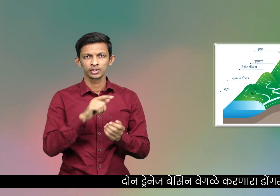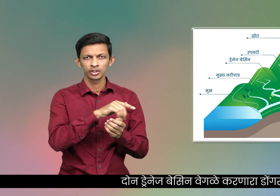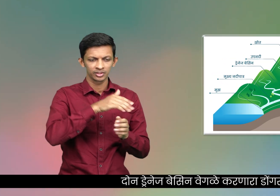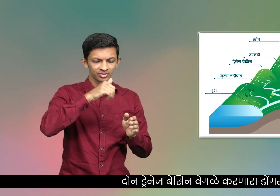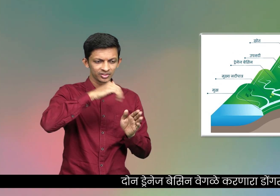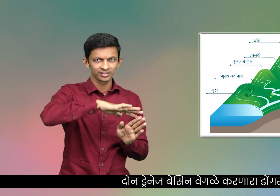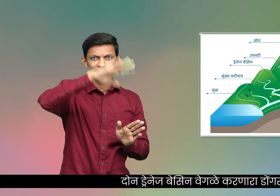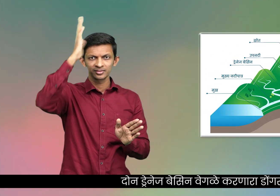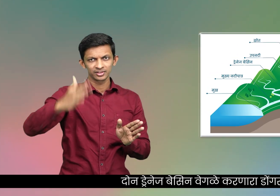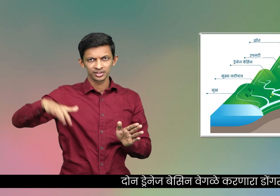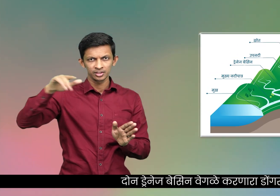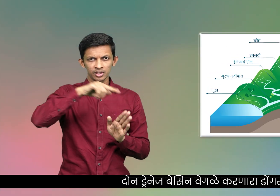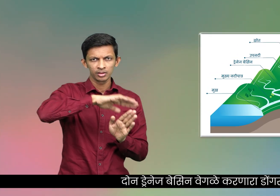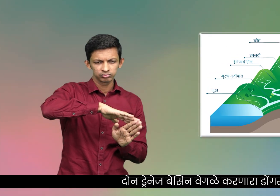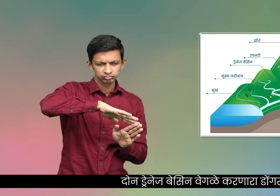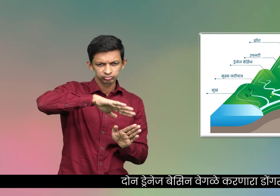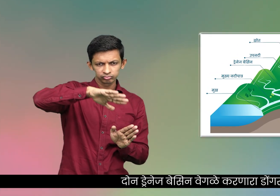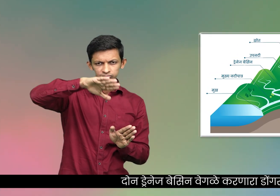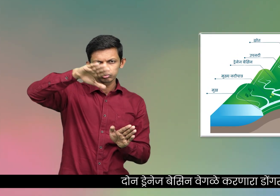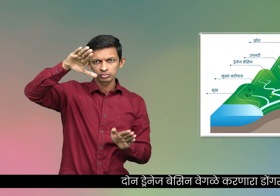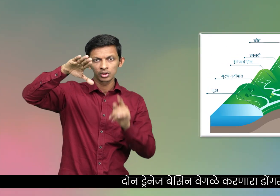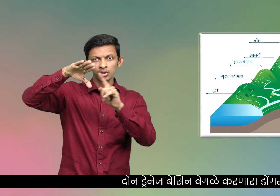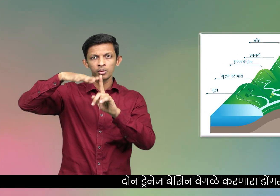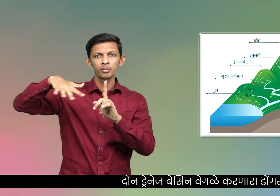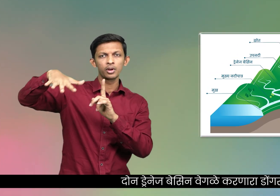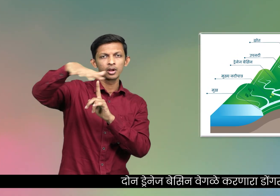दोन ड्रेनेज बेसिन वेगळे करणारा डोंगर